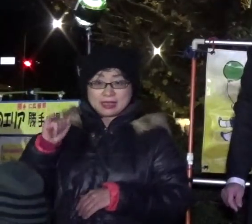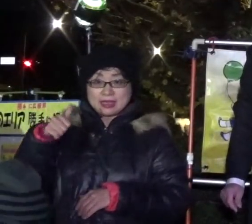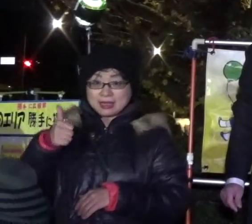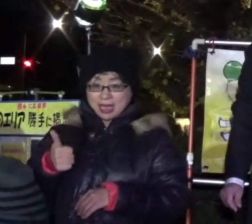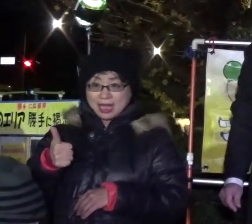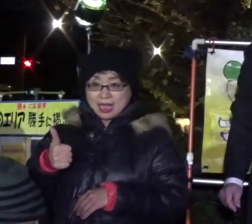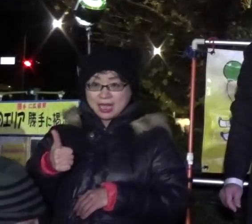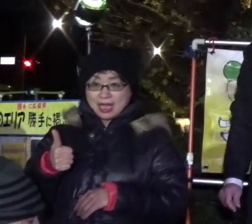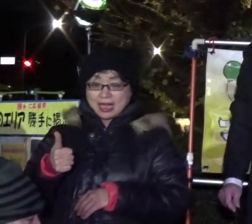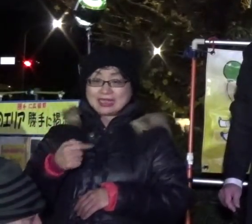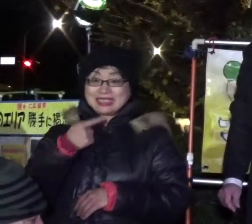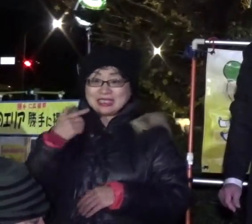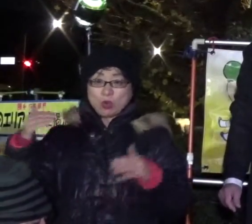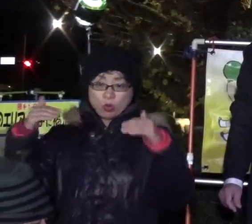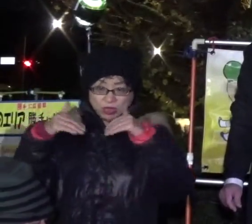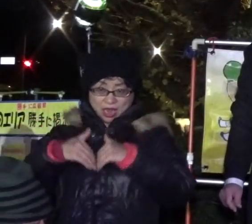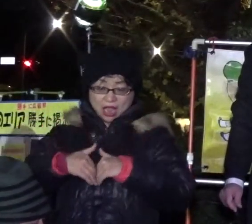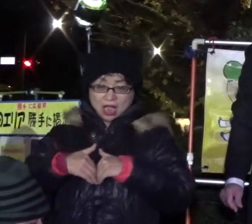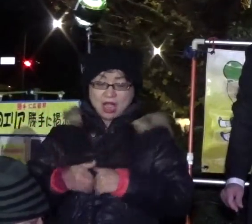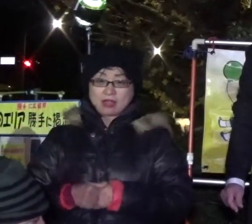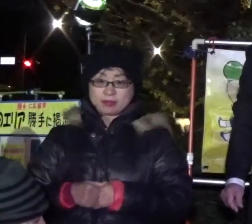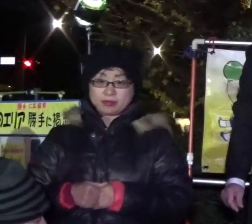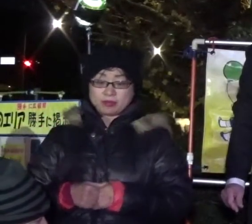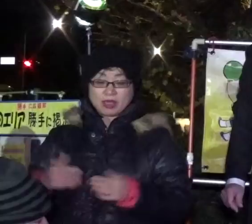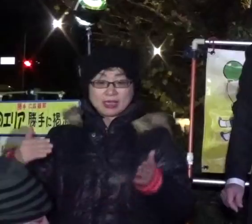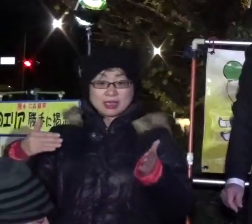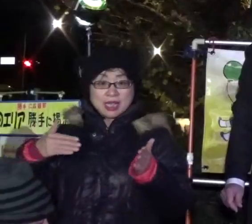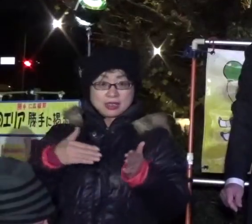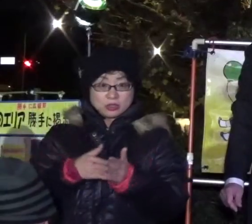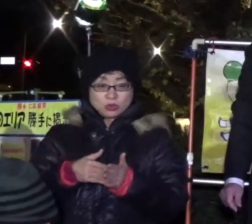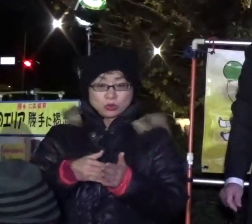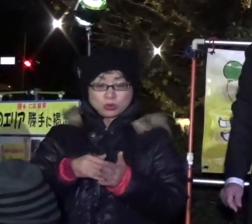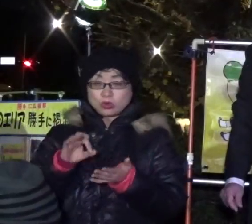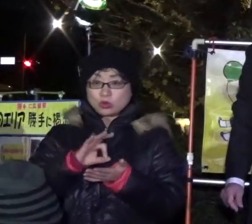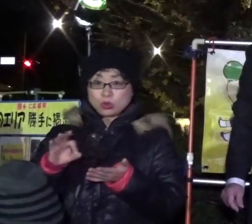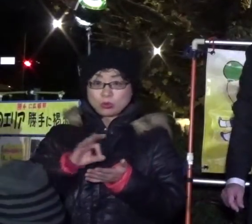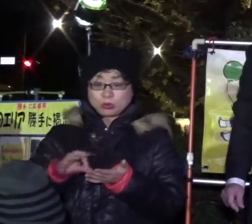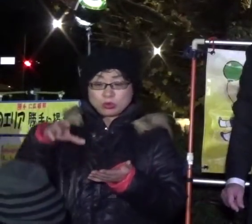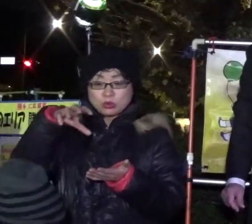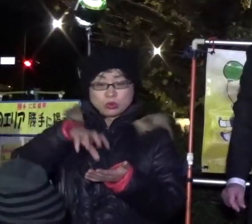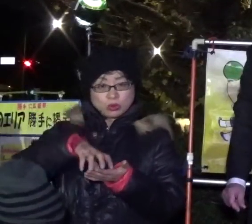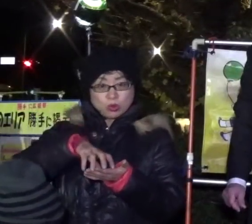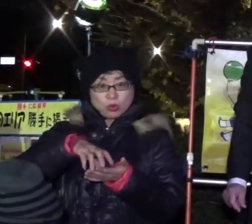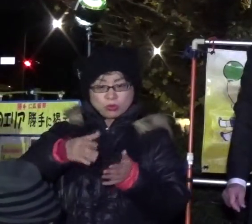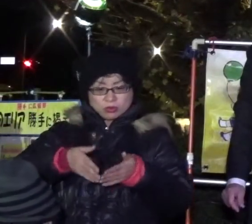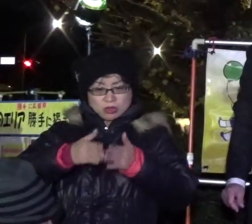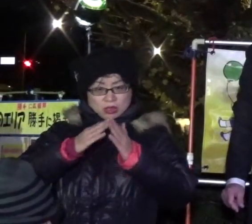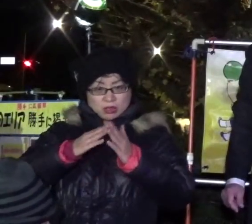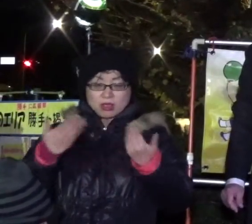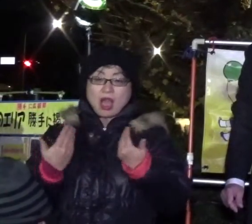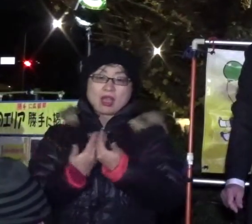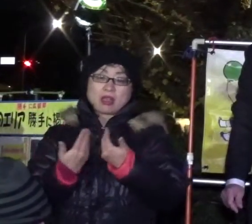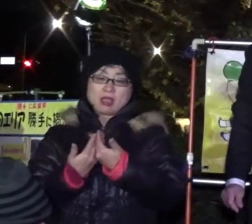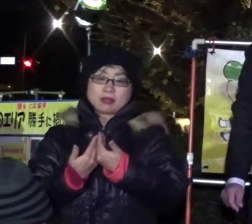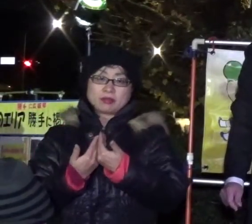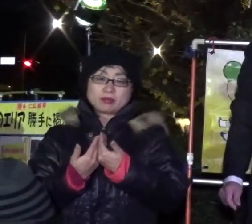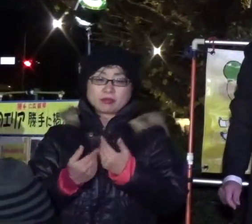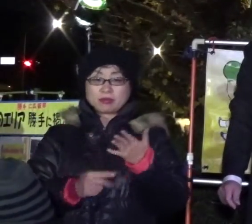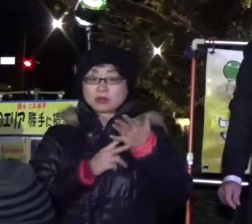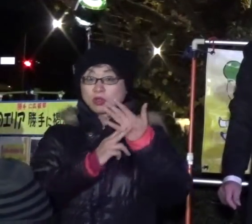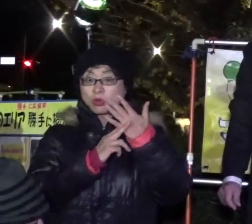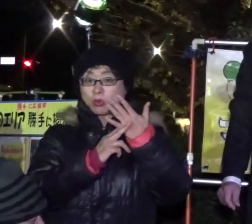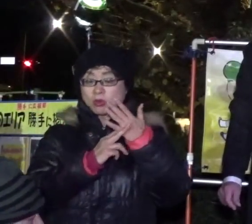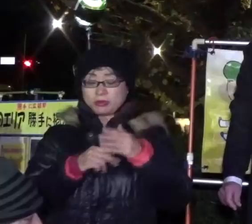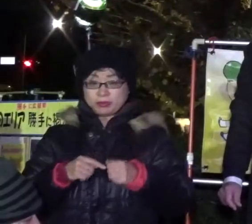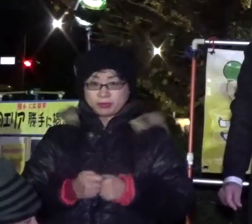ました。すると市内に最終処分場反対というのぼりが立って、そしてお宅一